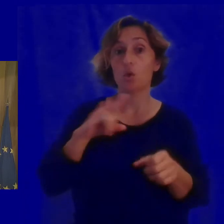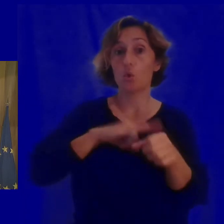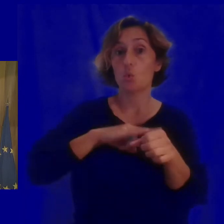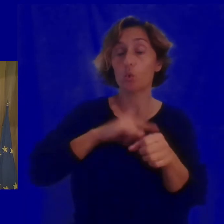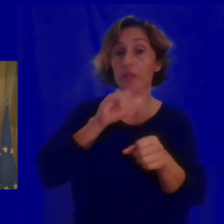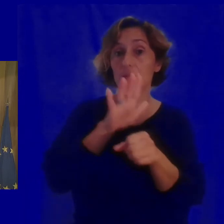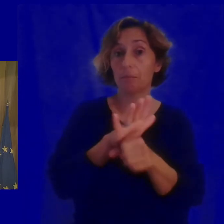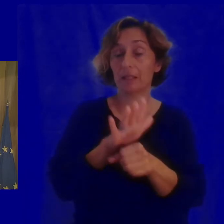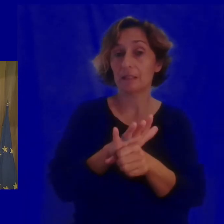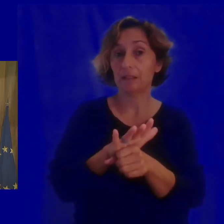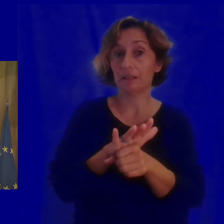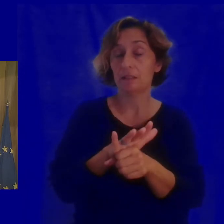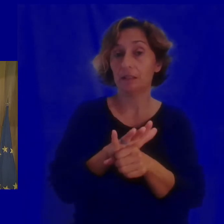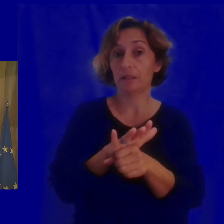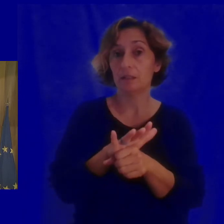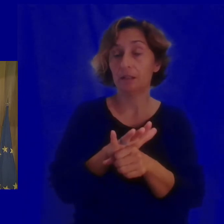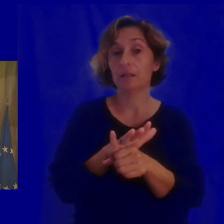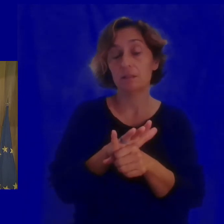y martes